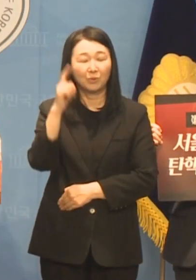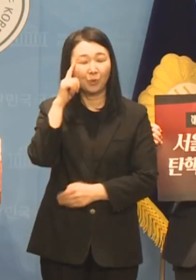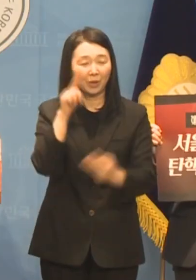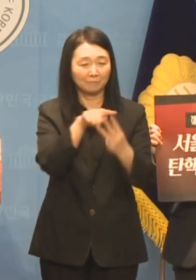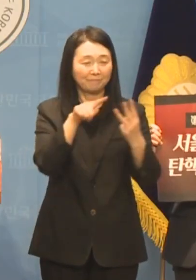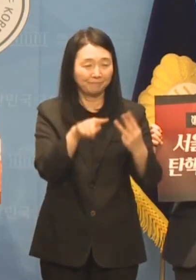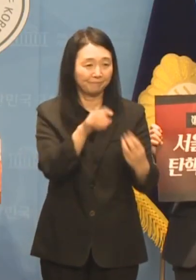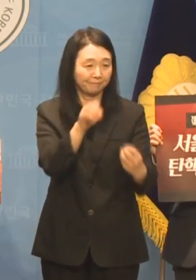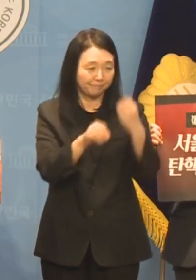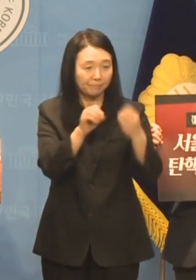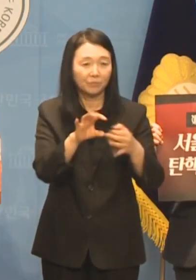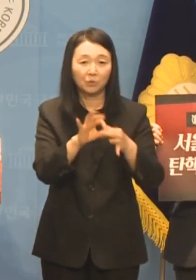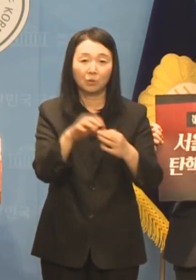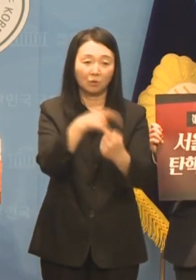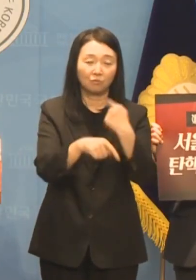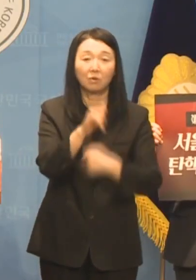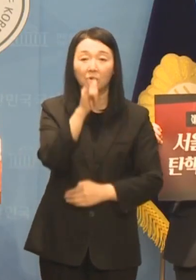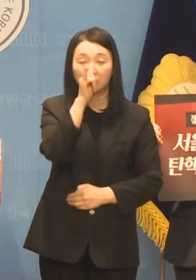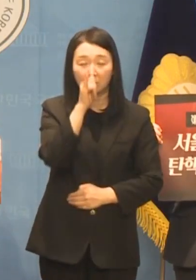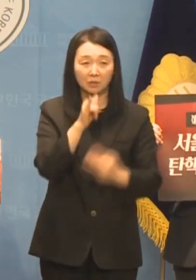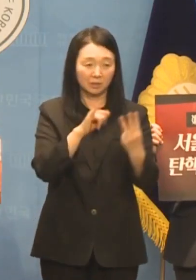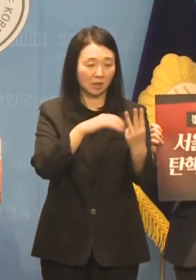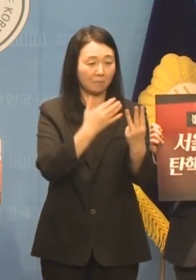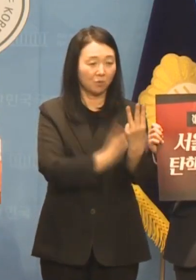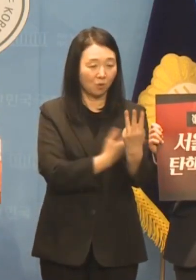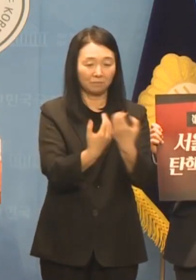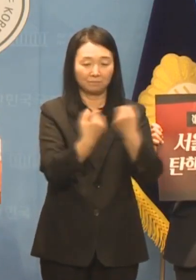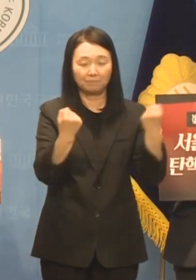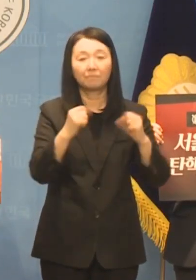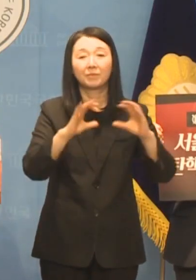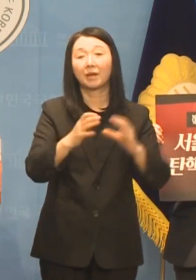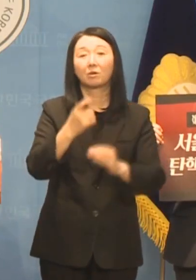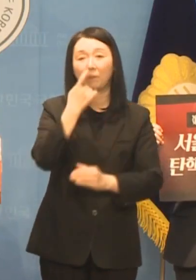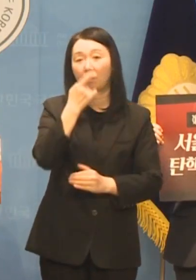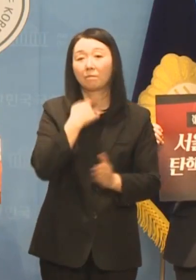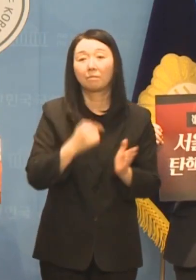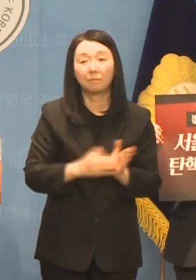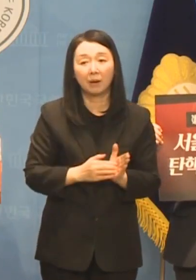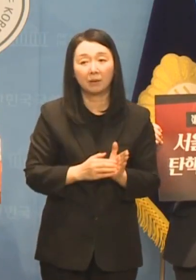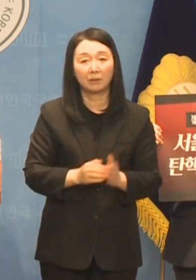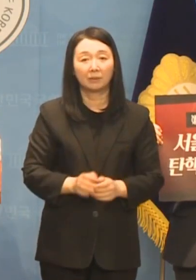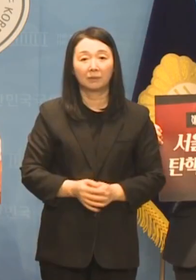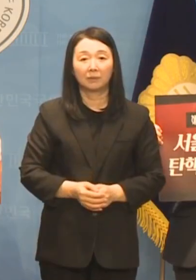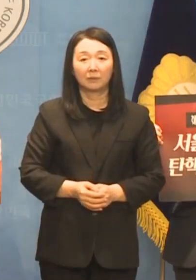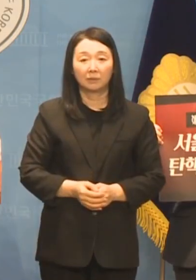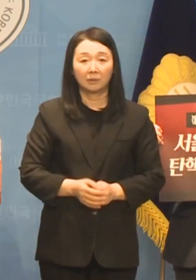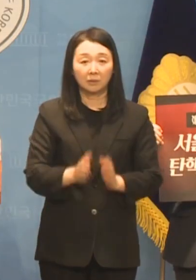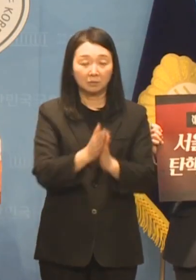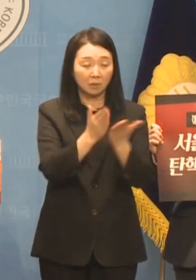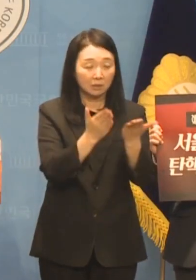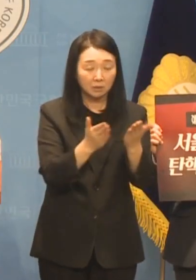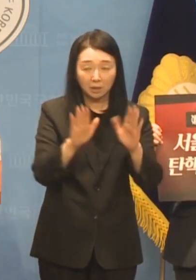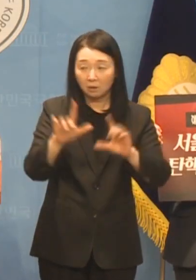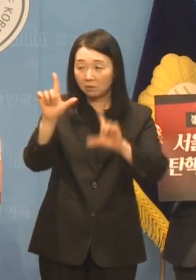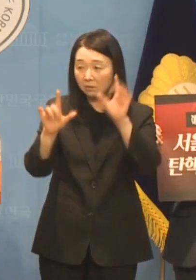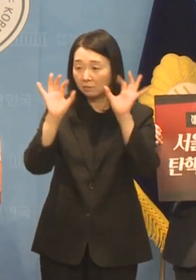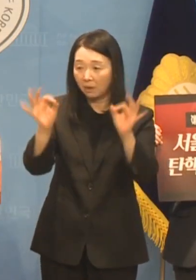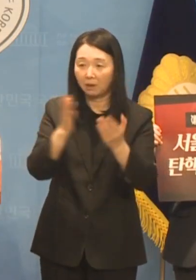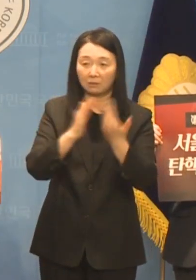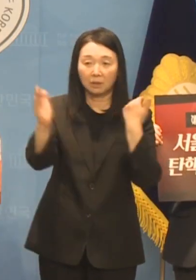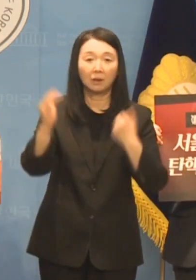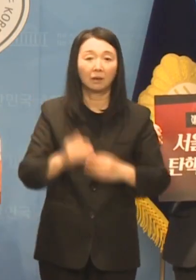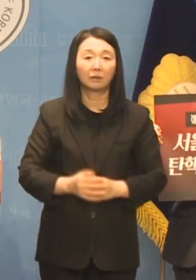견제와 균형을 통해 운영되는 삼권 분립의 국가로 배웠습니다. 그러나 교과서와 현실은 매우